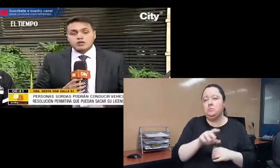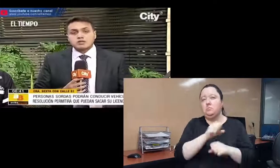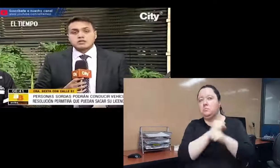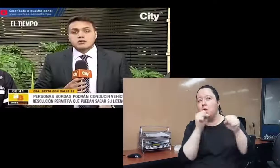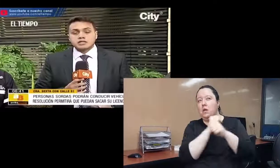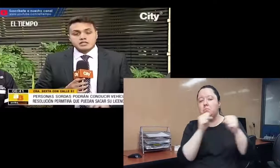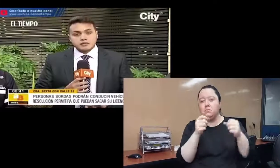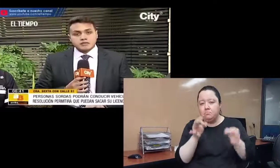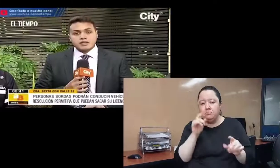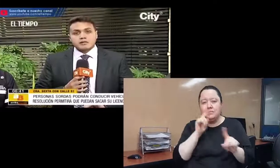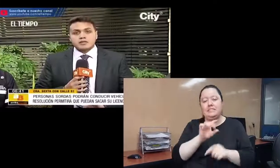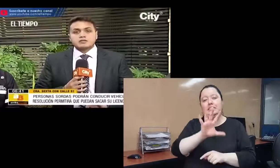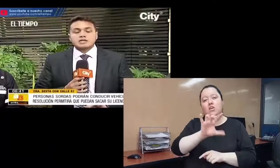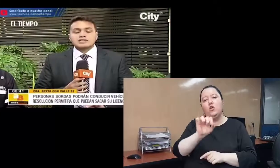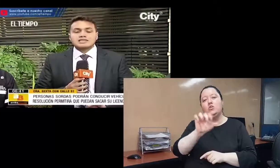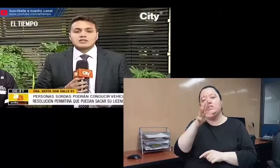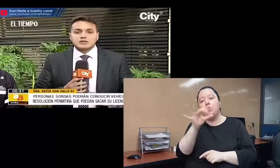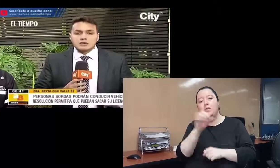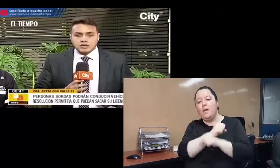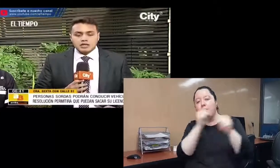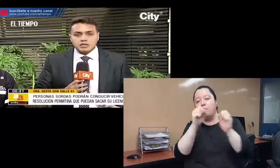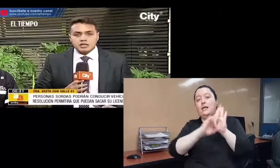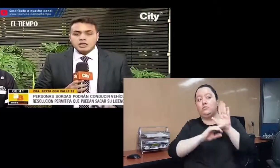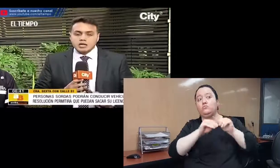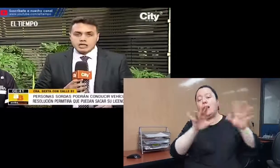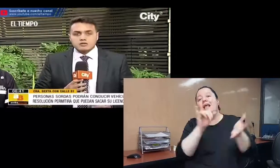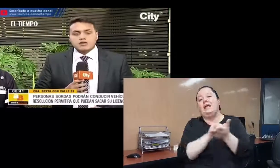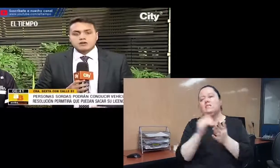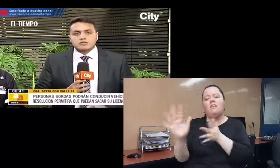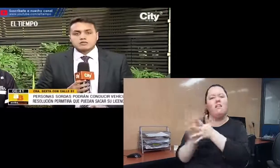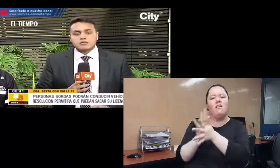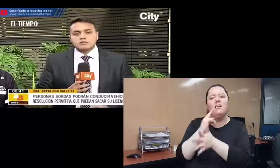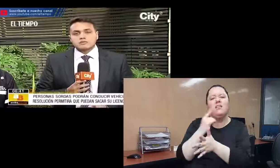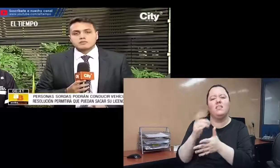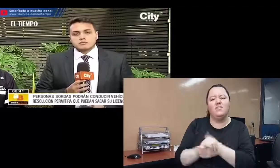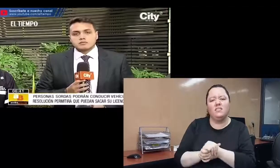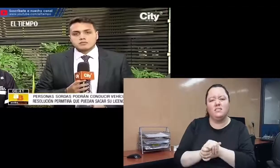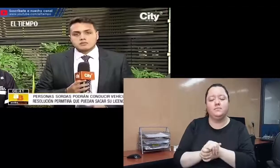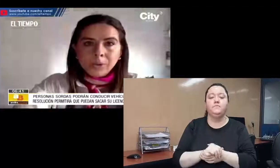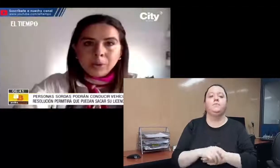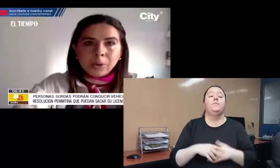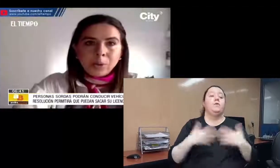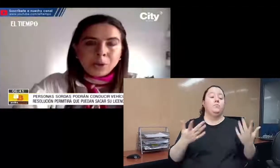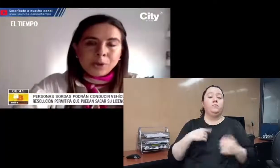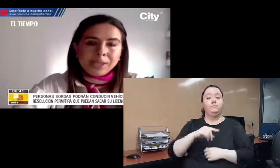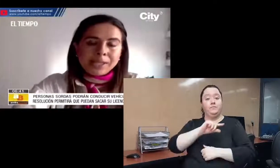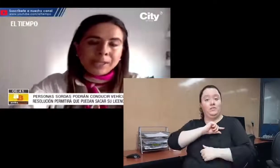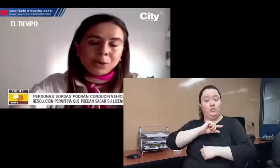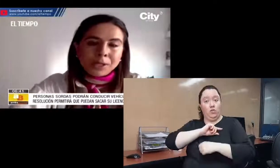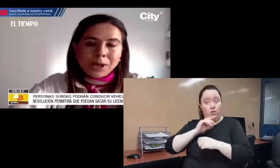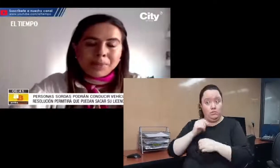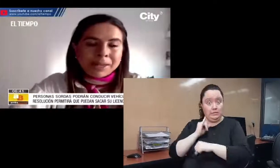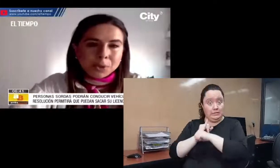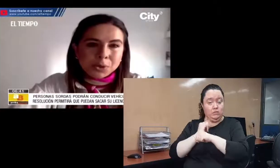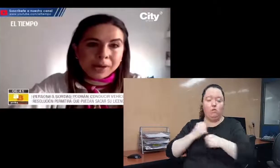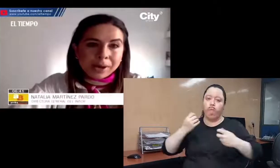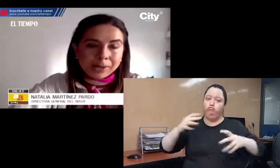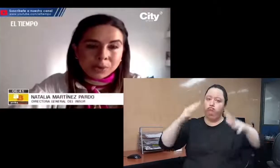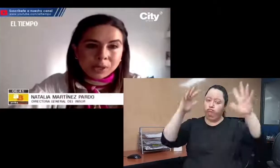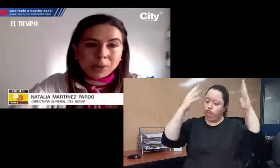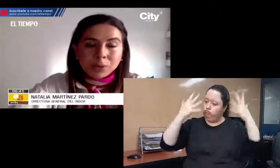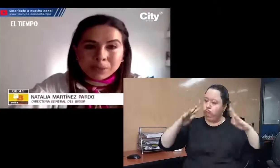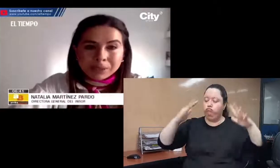sobre las horas de la mañana, específicamente sobre las 5:50 de la mañana, y esto fue lo que nos comentó. Bueno, desde el Instituto Nacional para Sordos